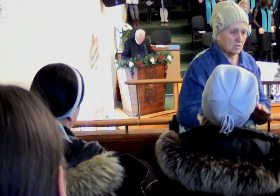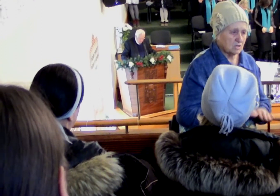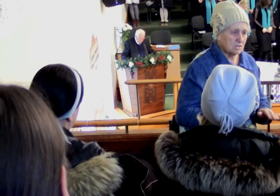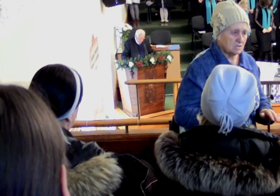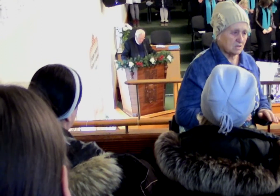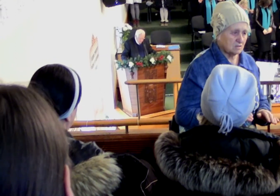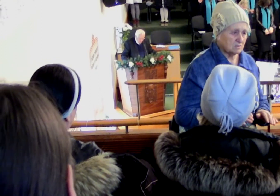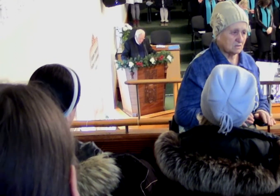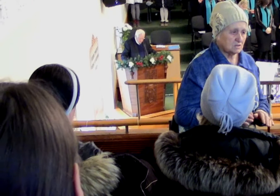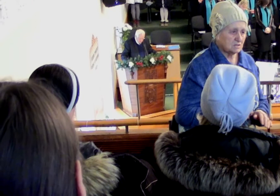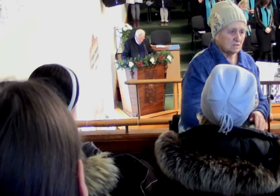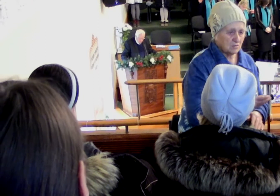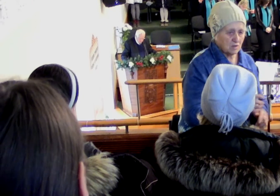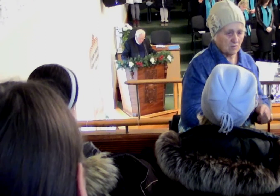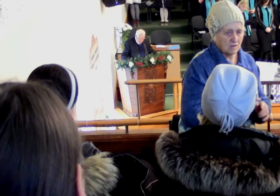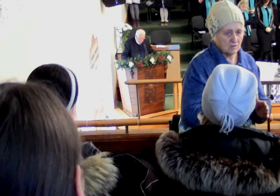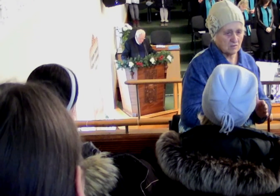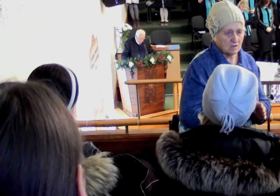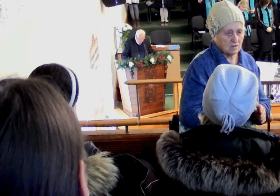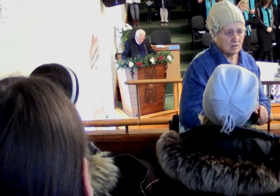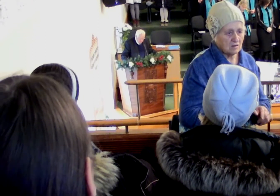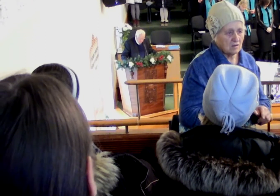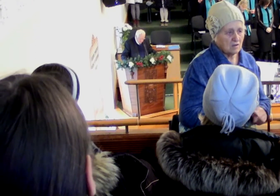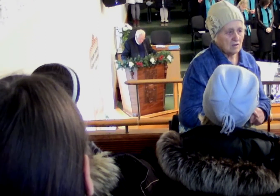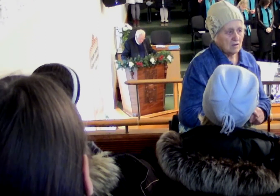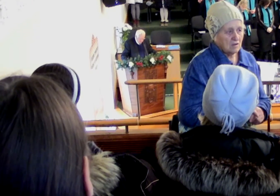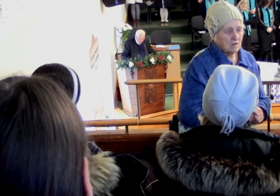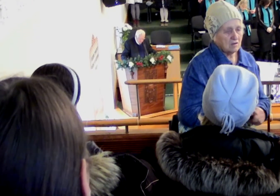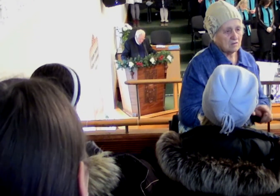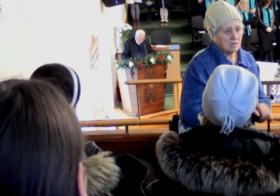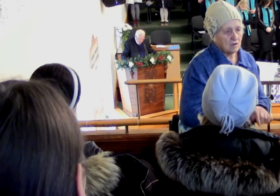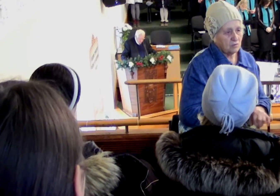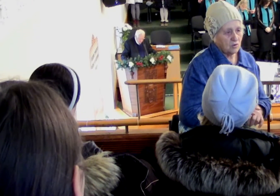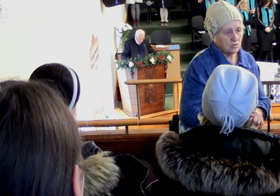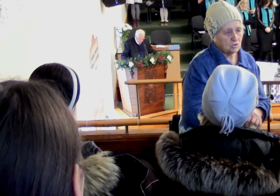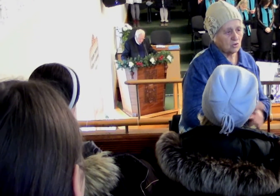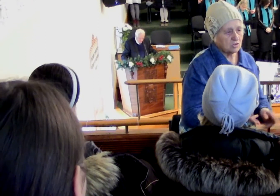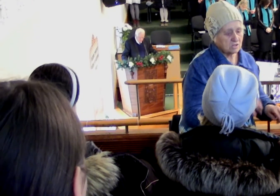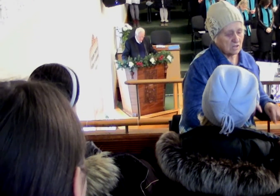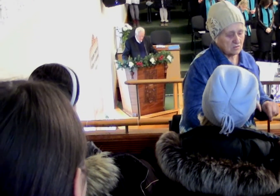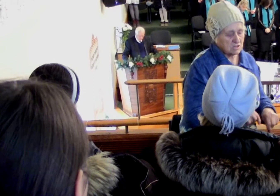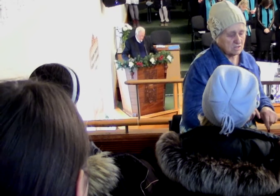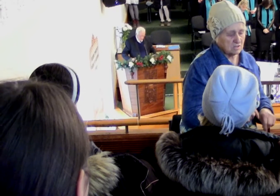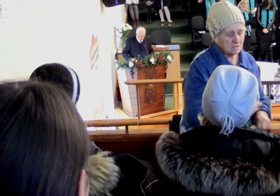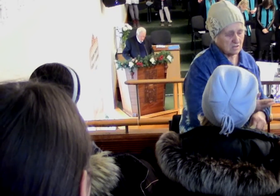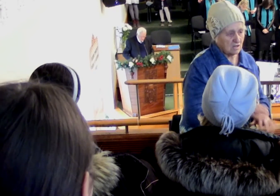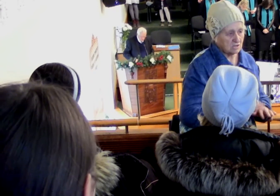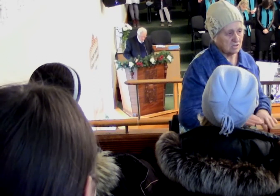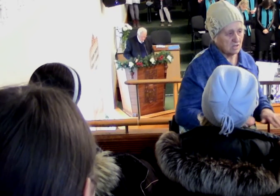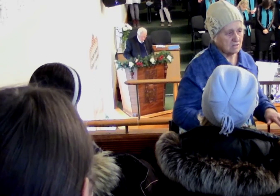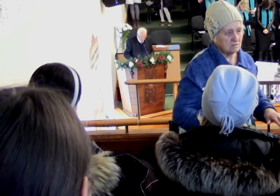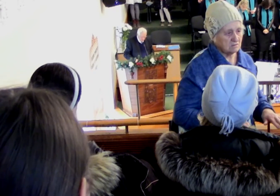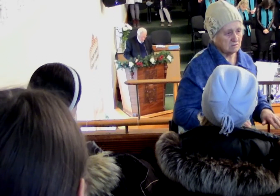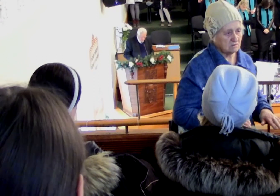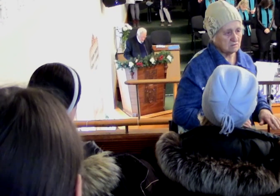Мы в это верим. Но нам так больно, что останутся наши близкие. Нам так больно, Господь, что